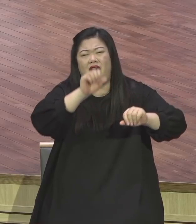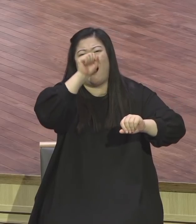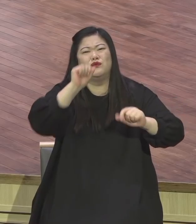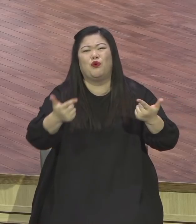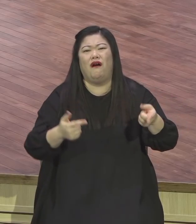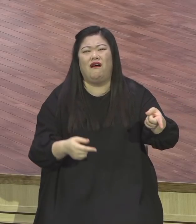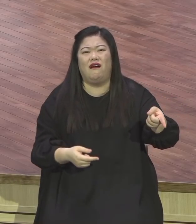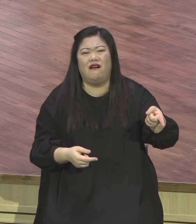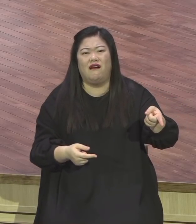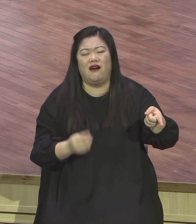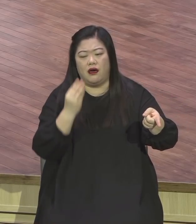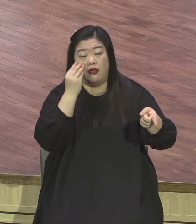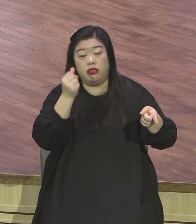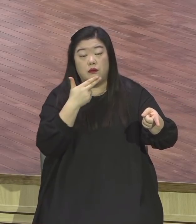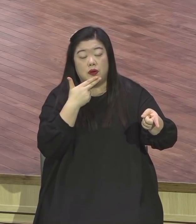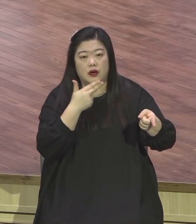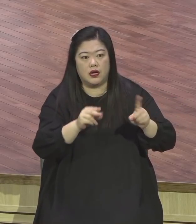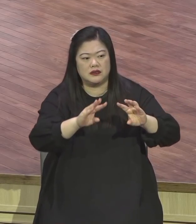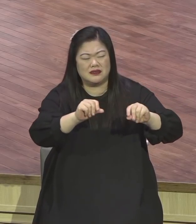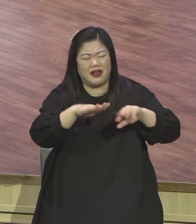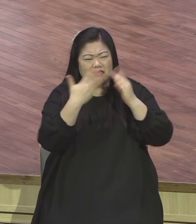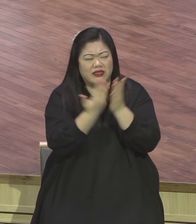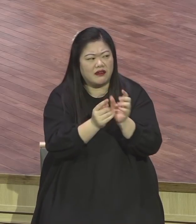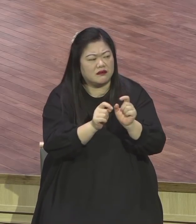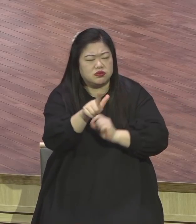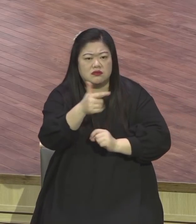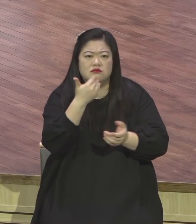자그라밭 옥토밭이 별로 없거든요. 그러니까